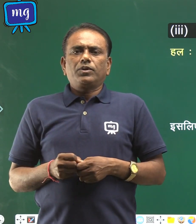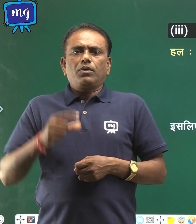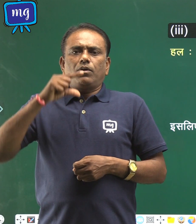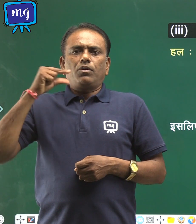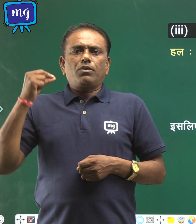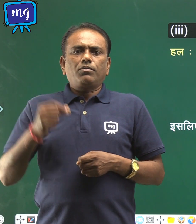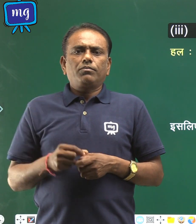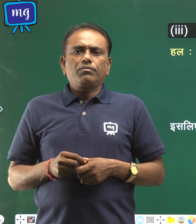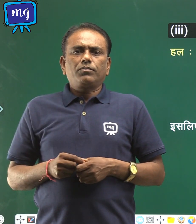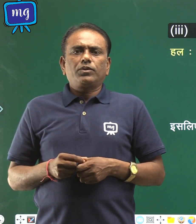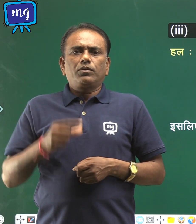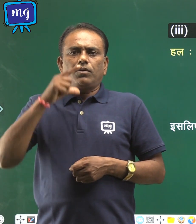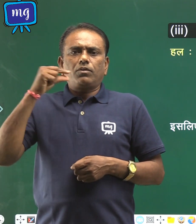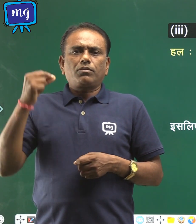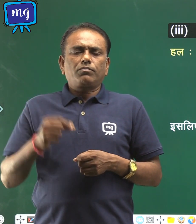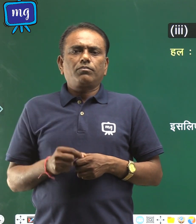और